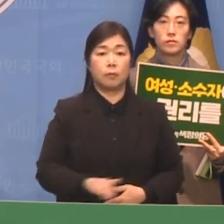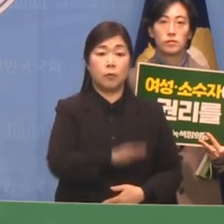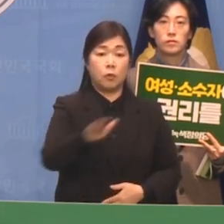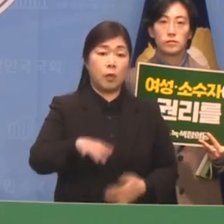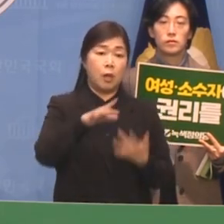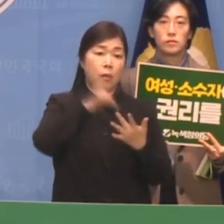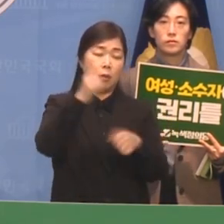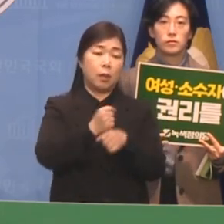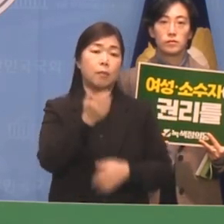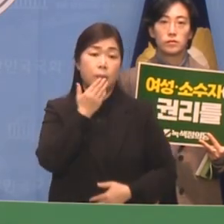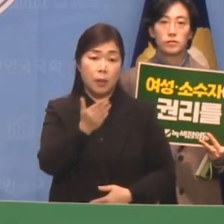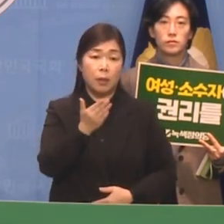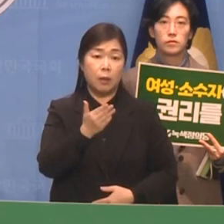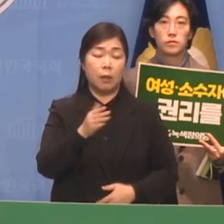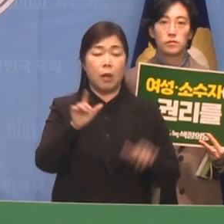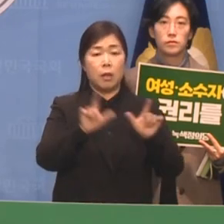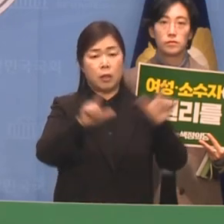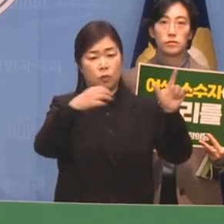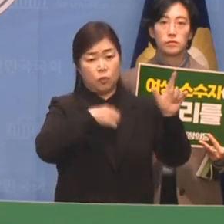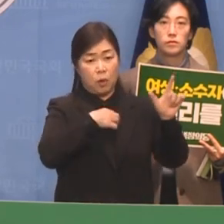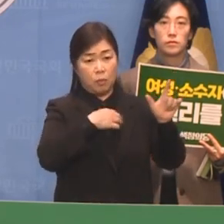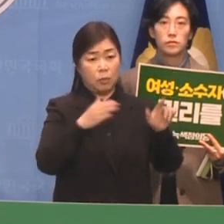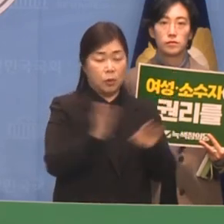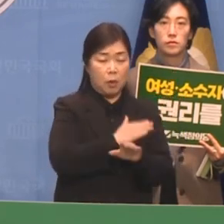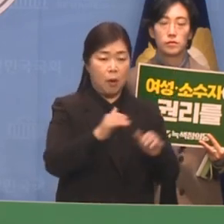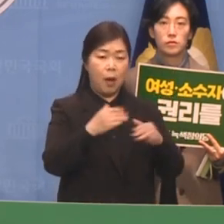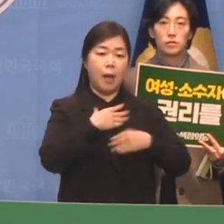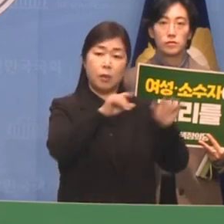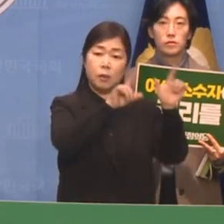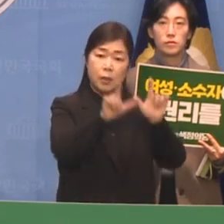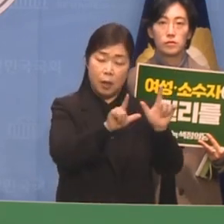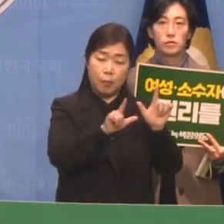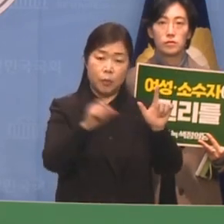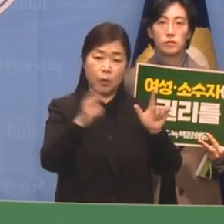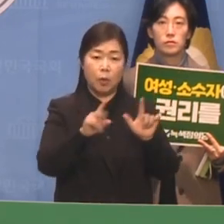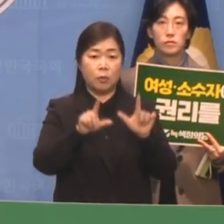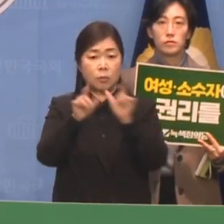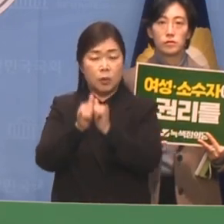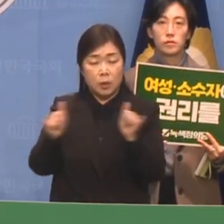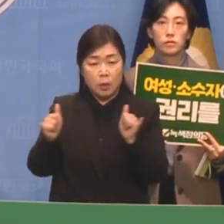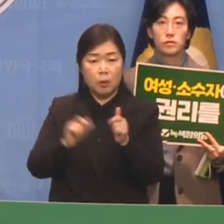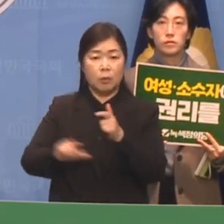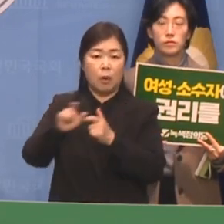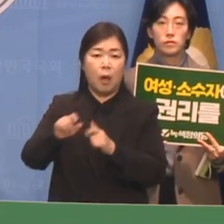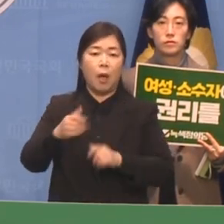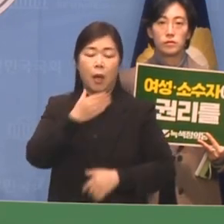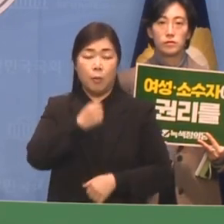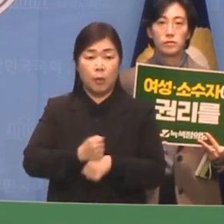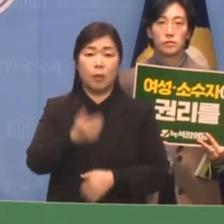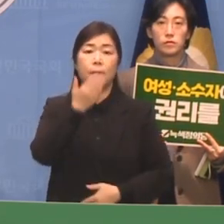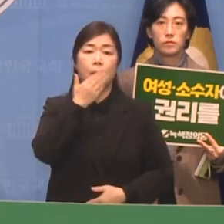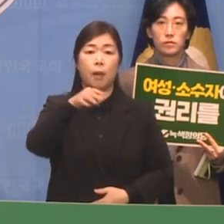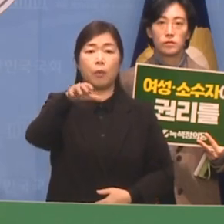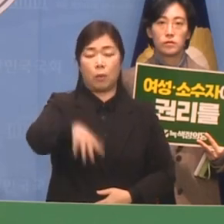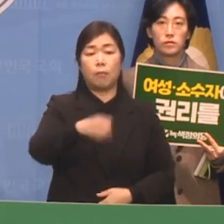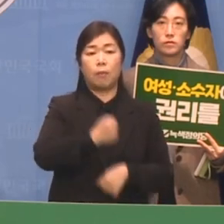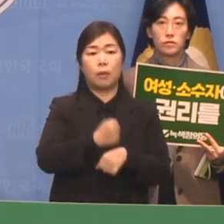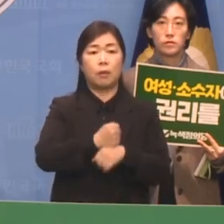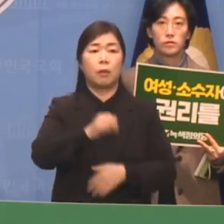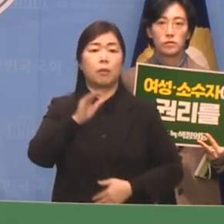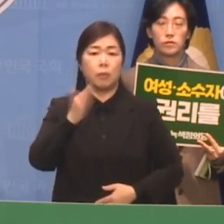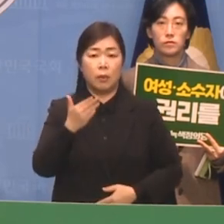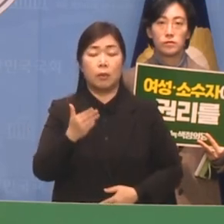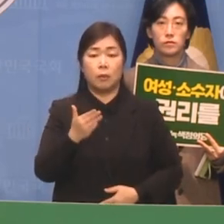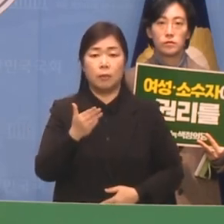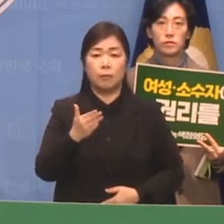있습니다. 기후위기로부터 안전한 삶을, 시민들이 더 누리고 행복하게 살 수 있는 공간을 만들 수 있는